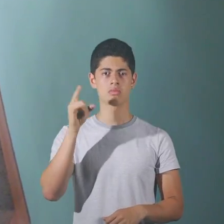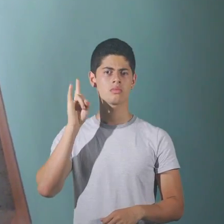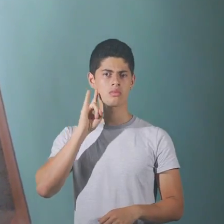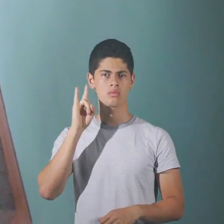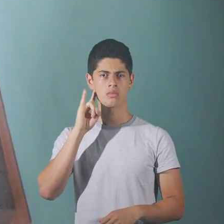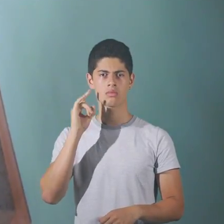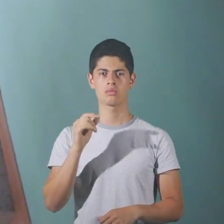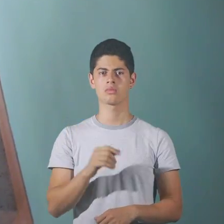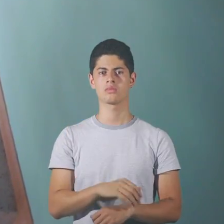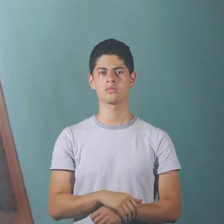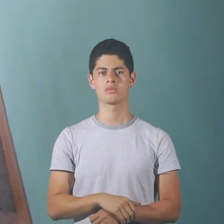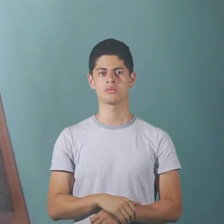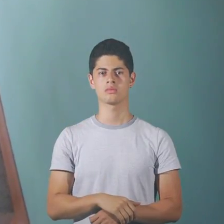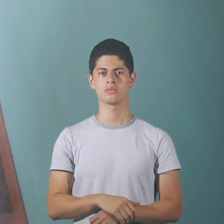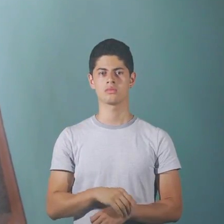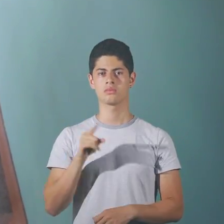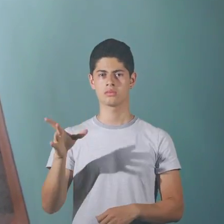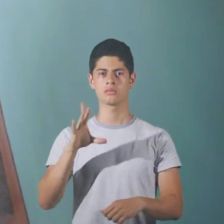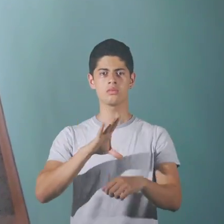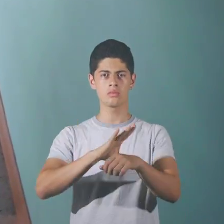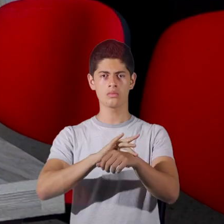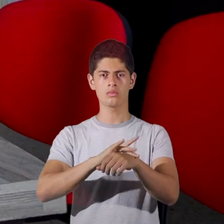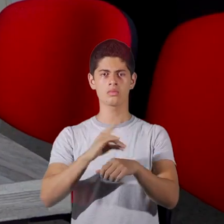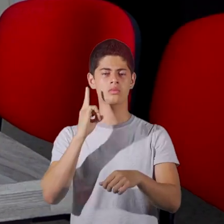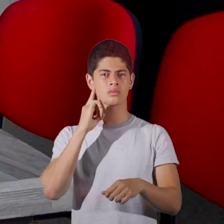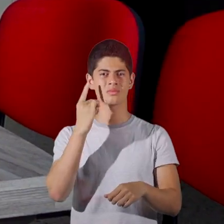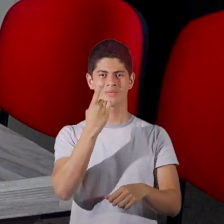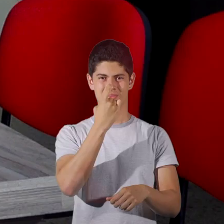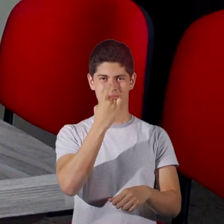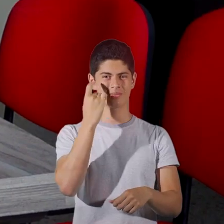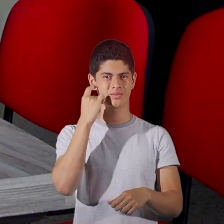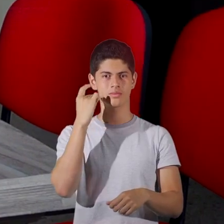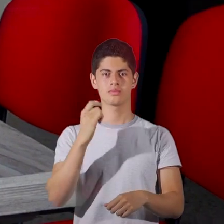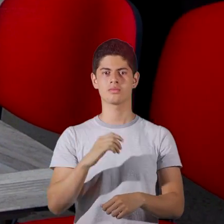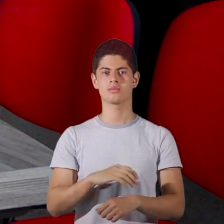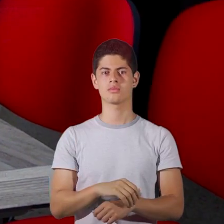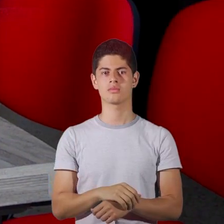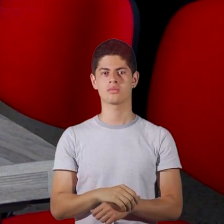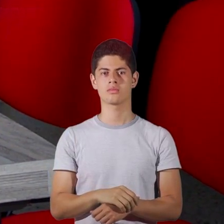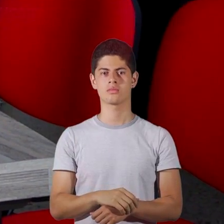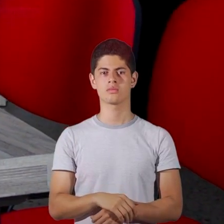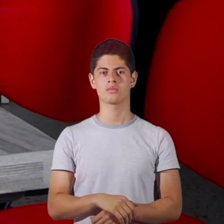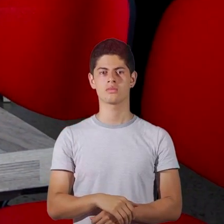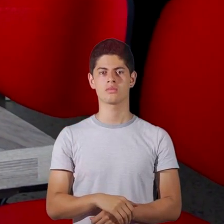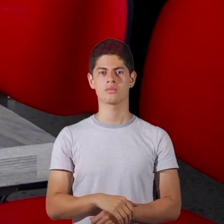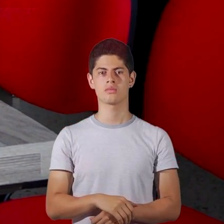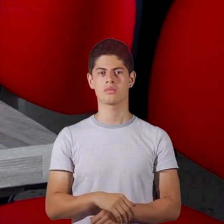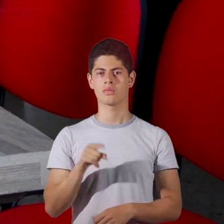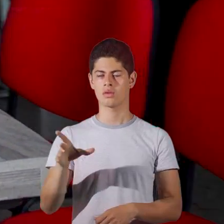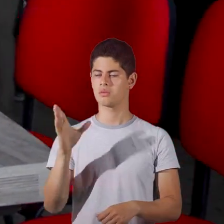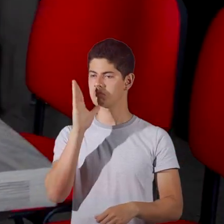donde un otorrinolaringólogo y le dijera, mire, vamos a hacer este proceso. No, fue eso nomás. Nunca. Pero nunca le hicieron una prueba